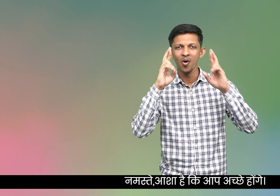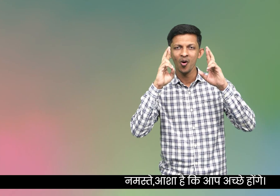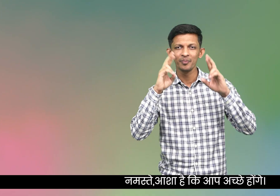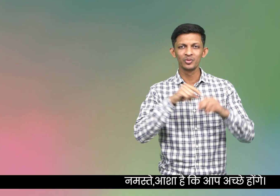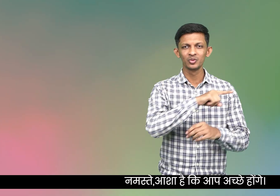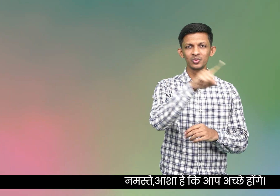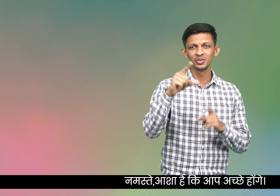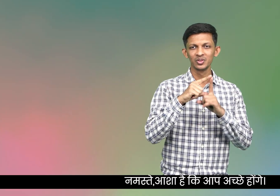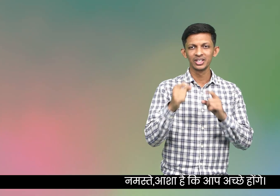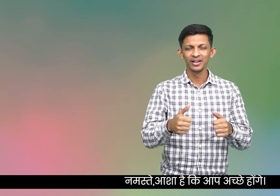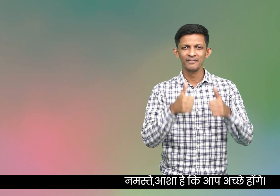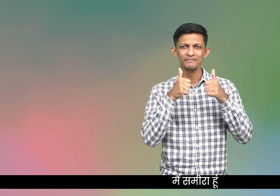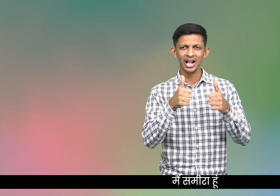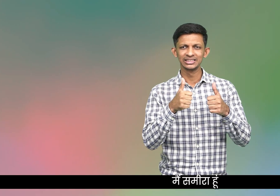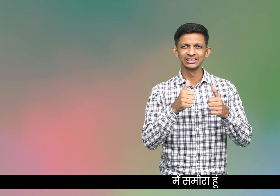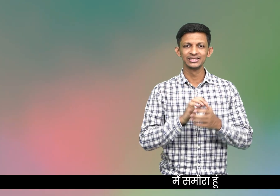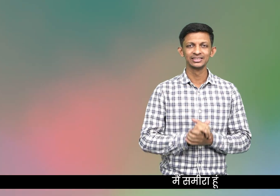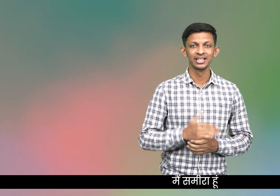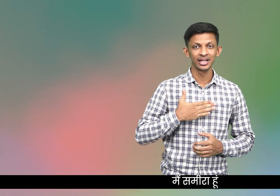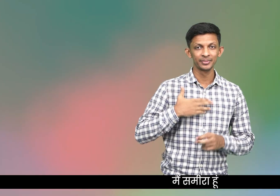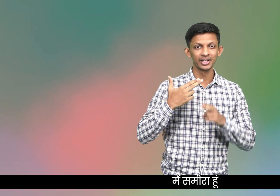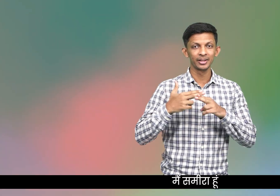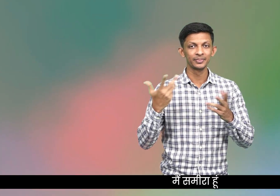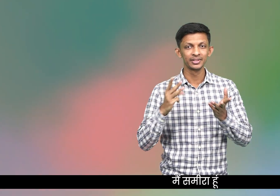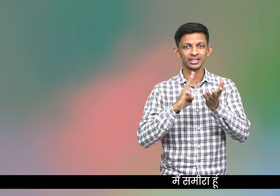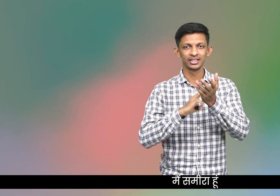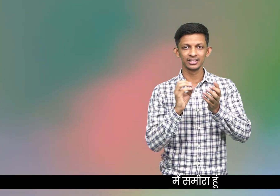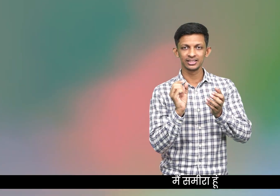कि आप अच्छे होंगे। मैं समीरा हूँ।